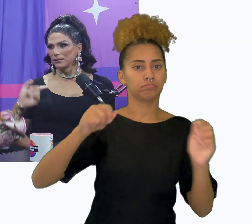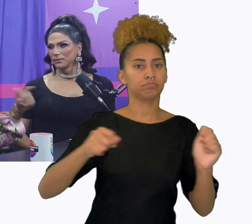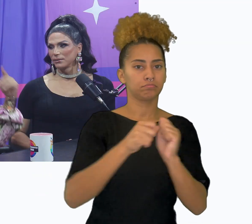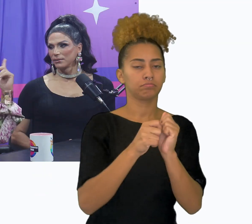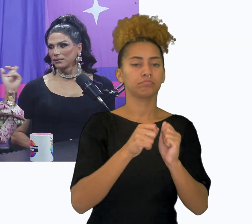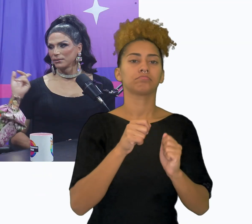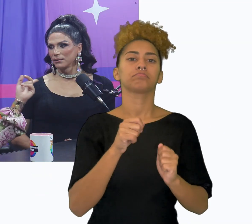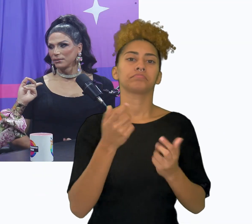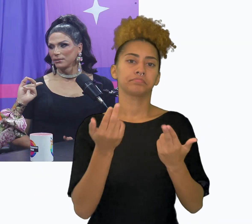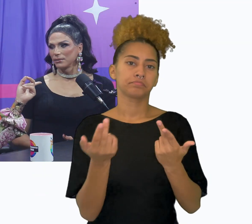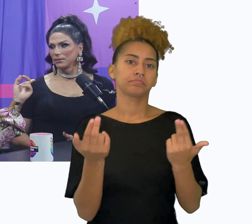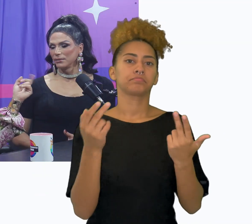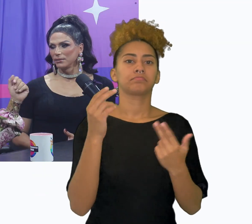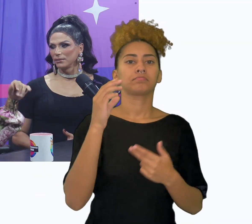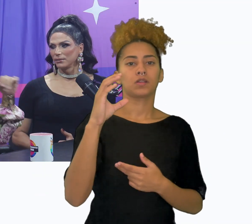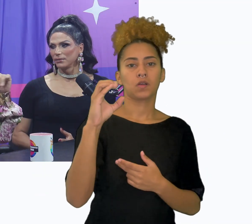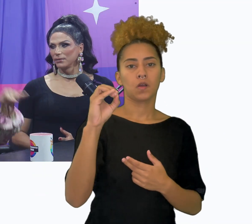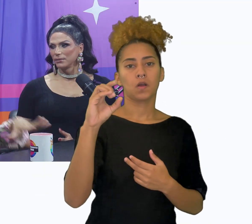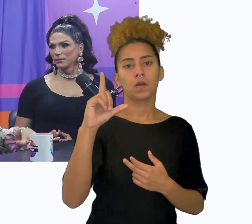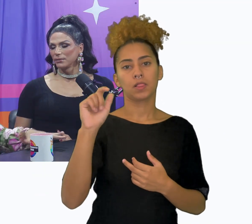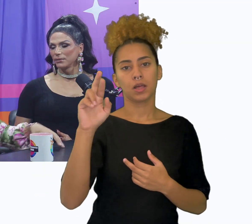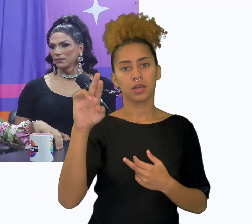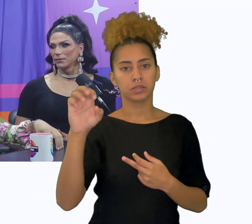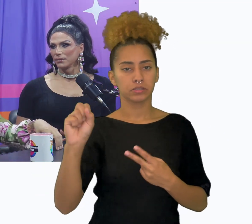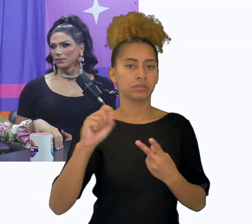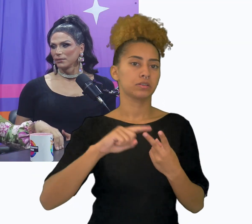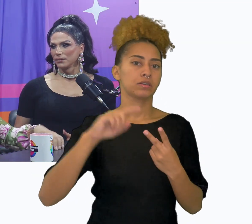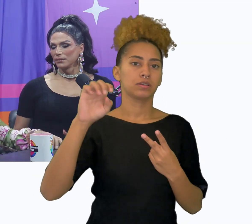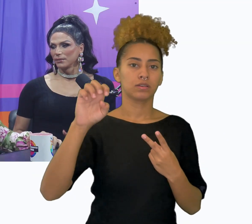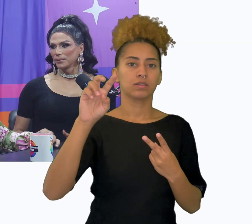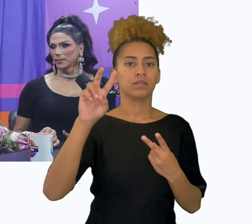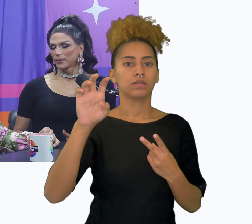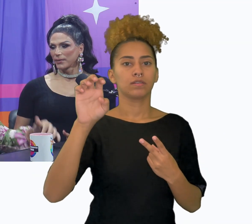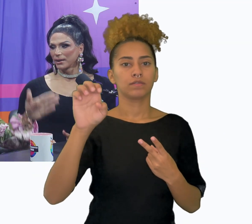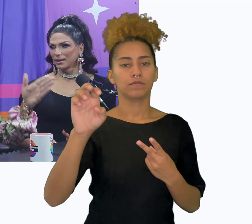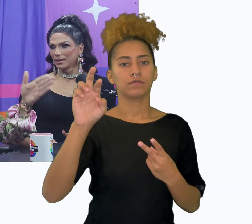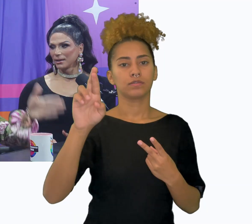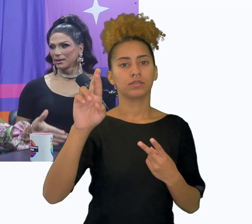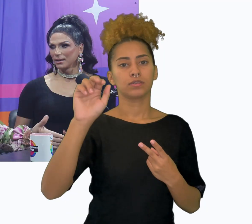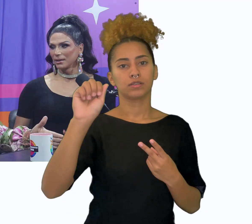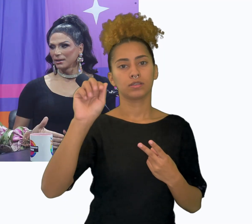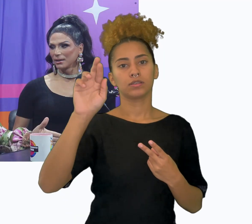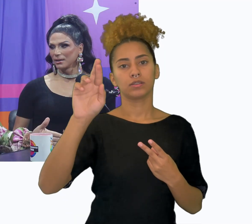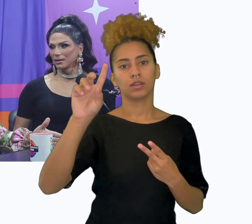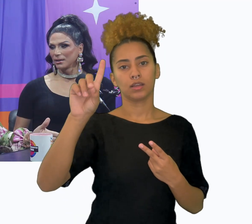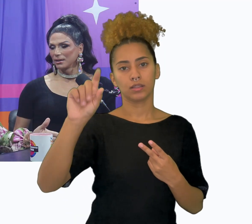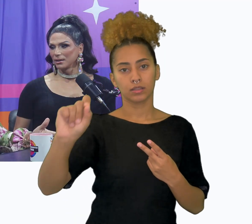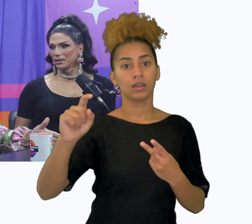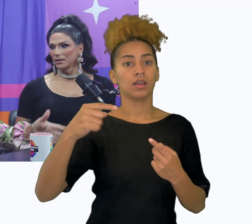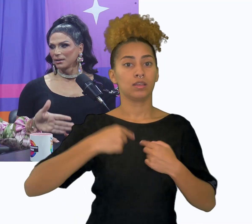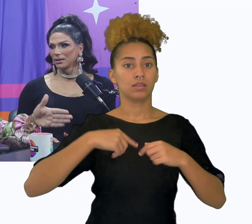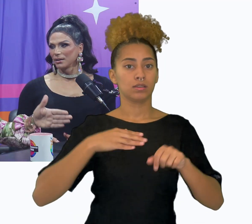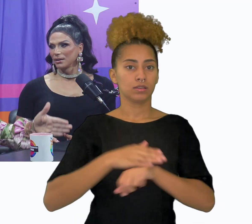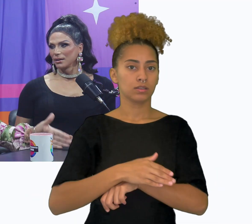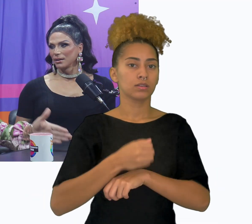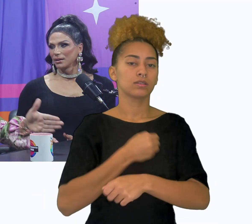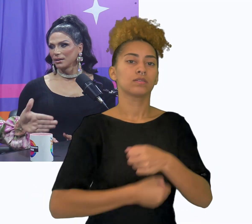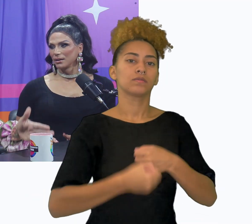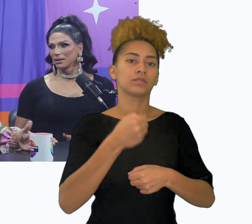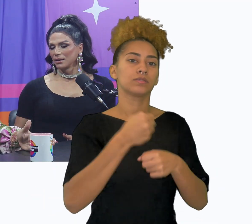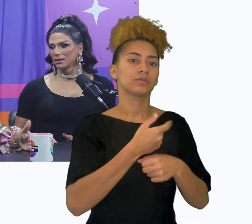da Everarda, do Júlio e tal. E aí eu entro em 2002. Aí